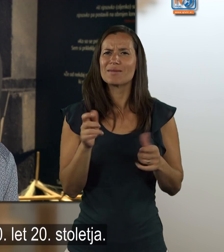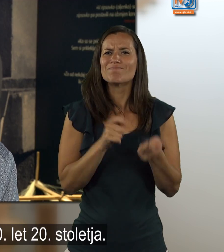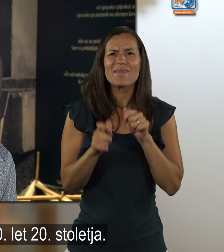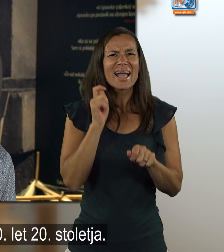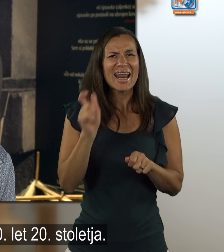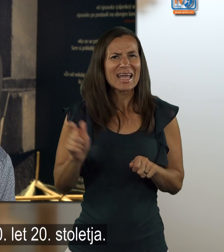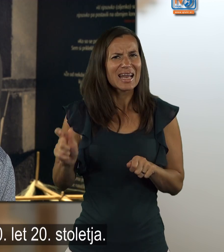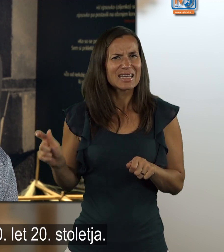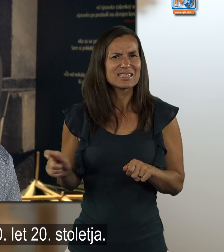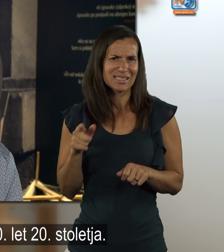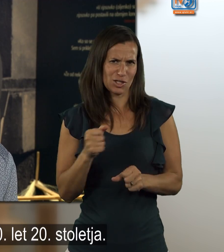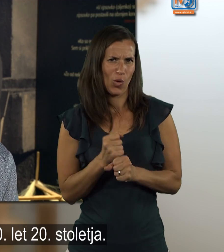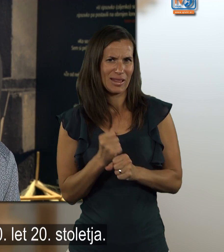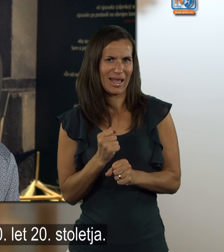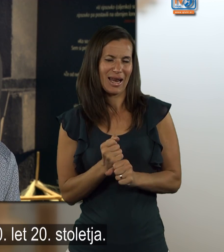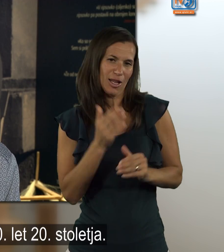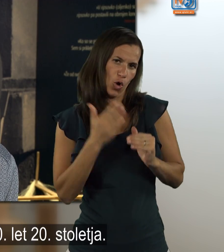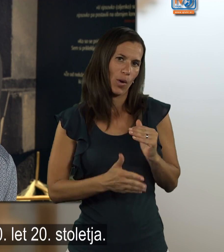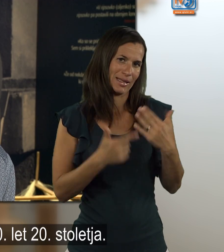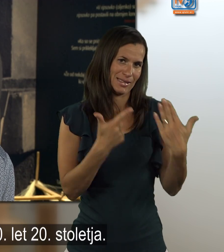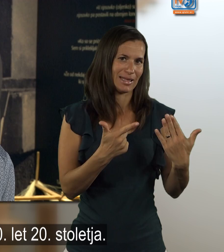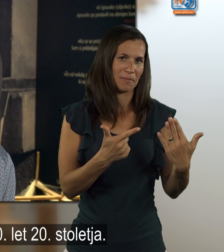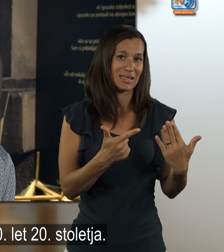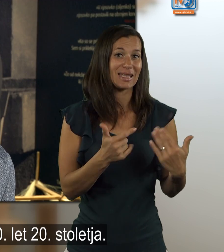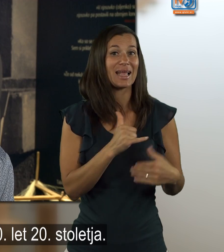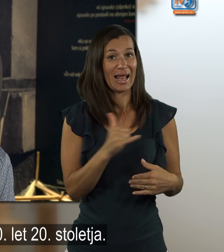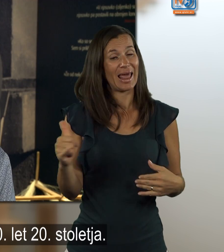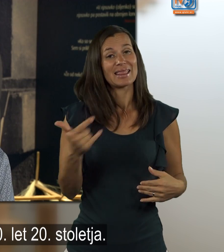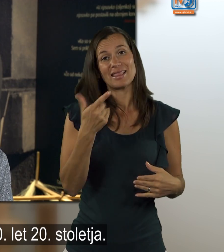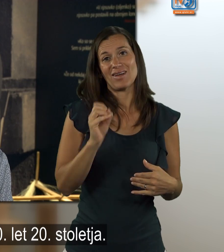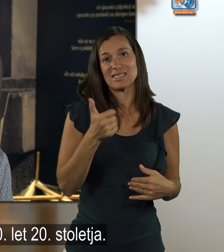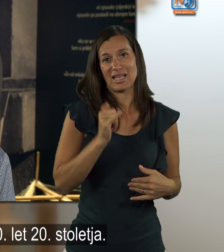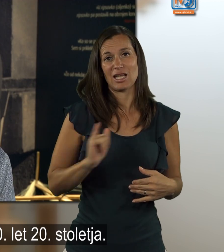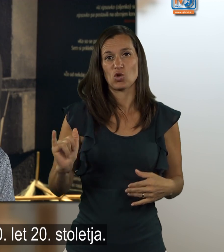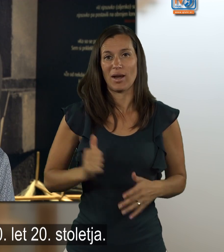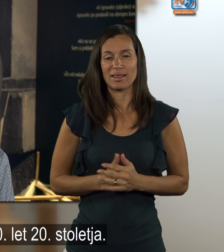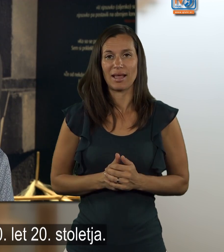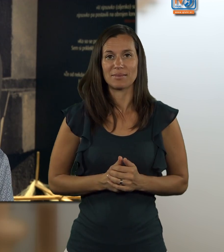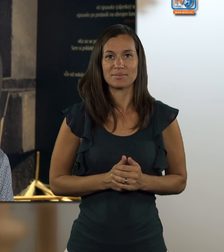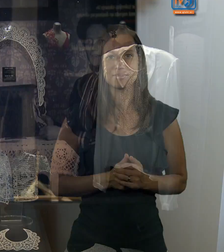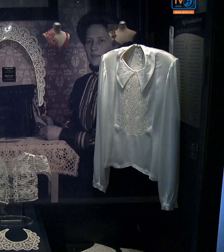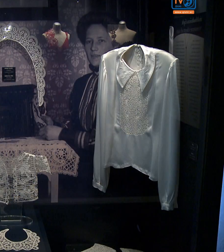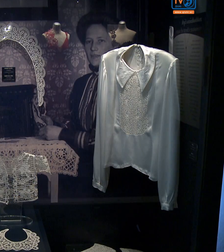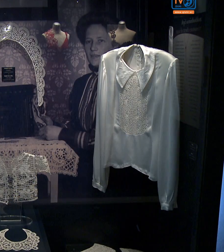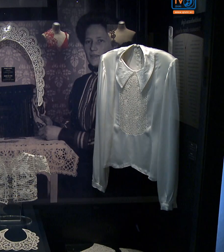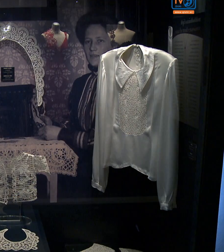ga izdelale tam konec 70. let 20. stoletja.